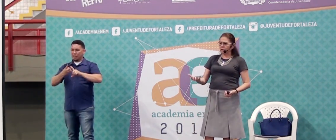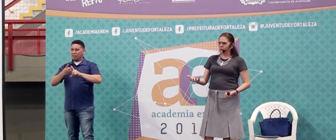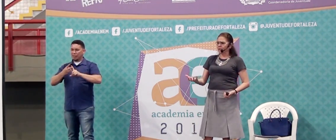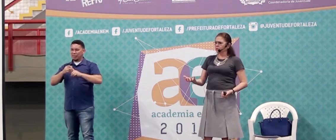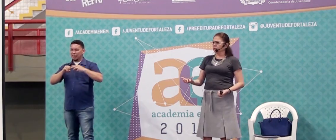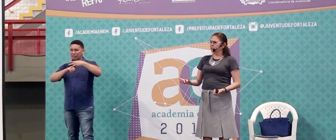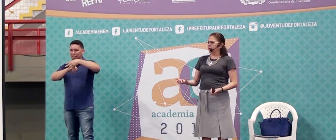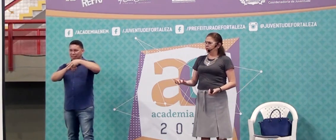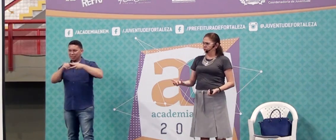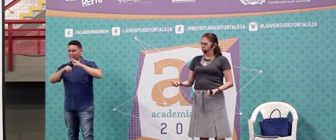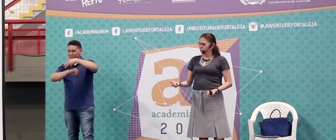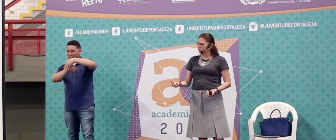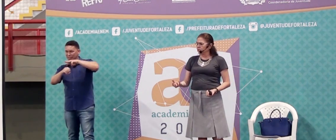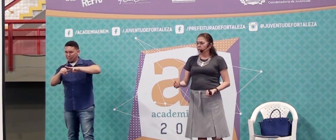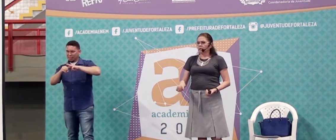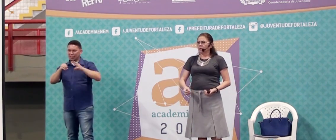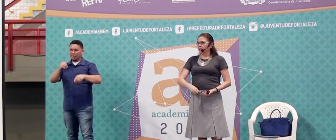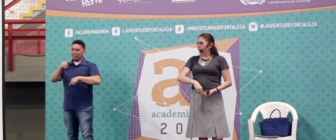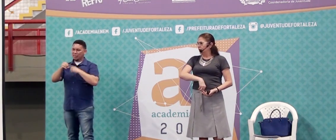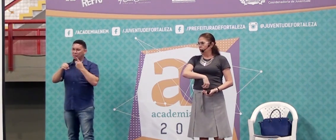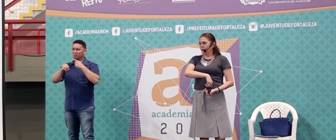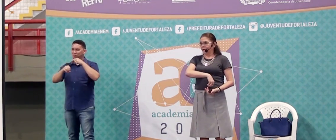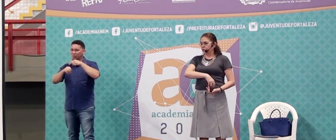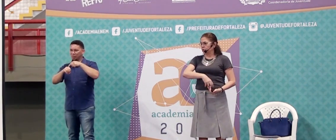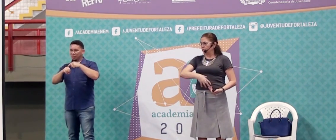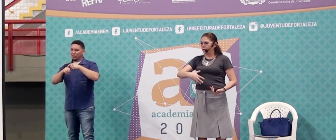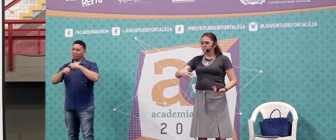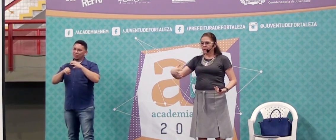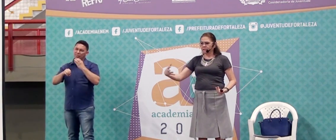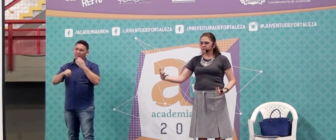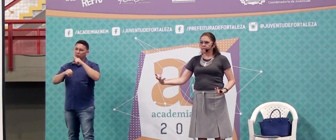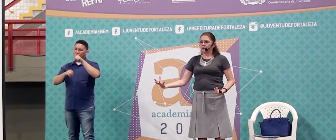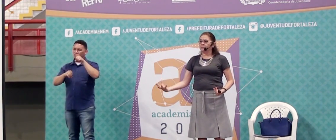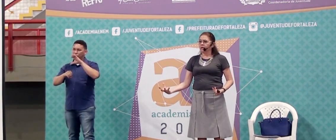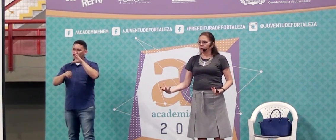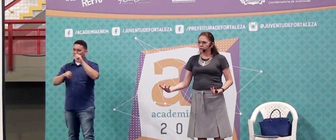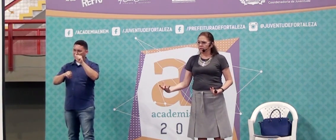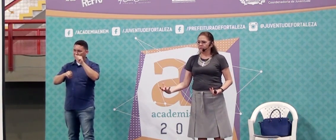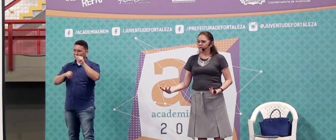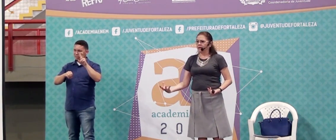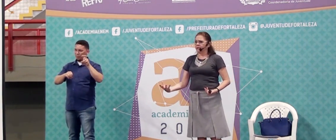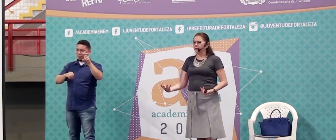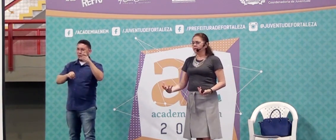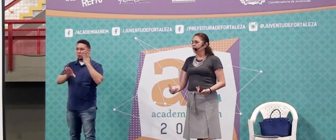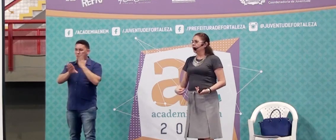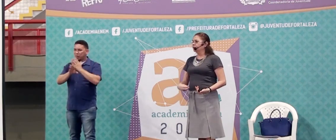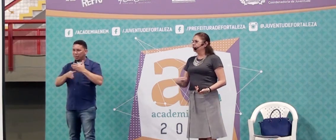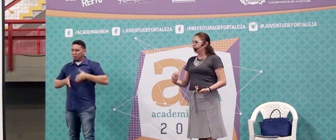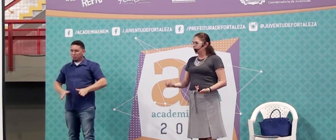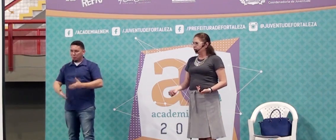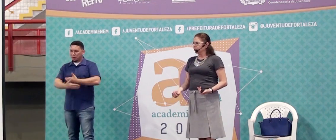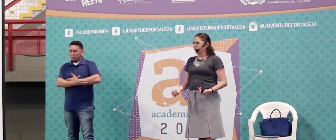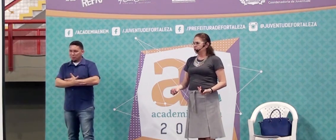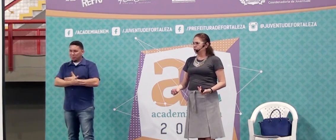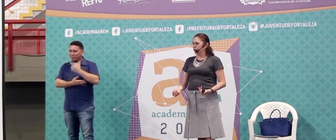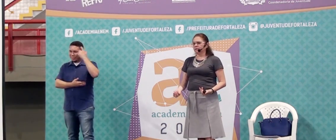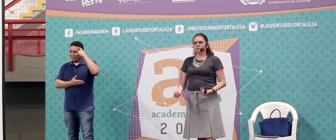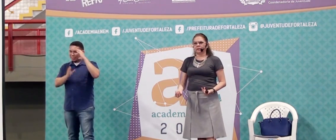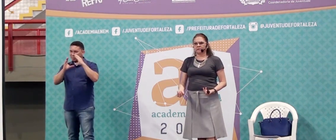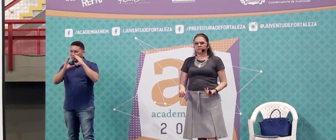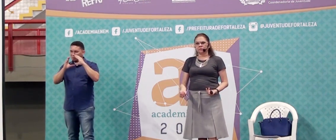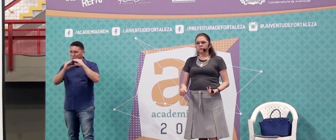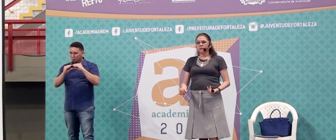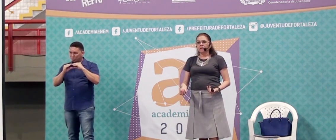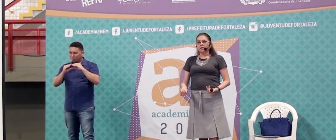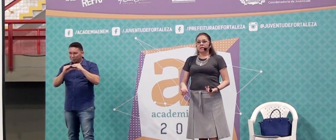a história do Zika vírus, que deu uma questão imensa para a microcefalia em várias regiões